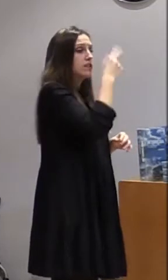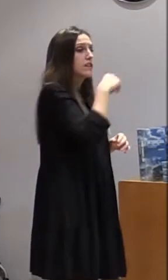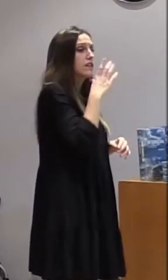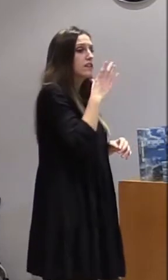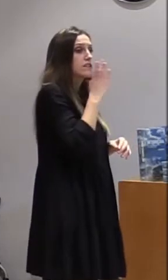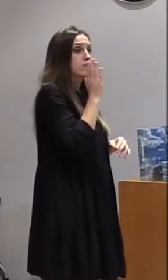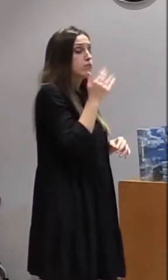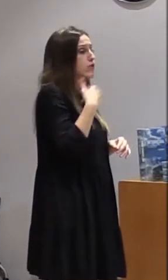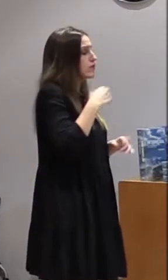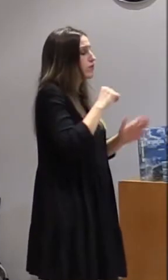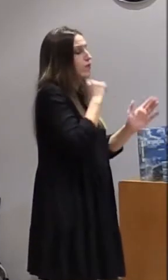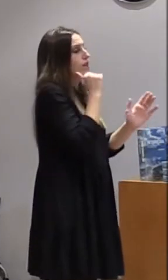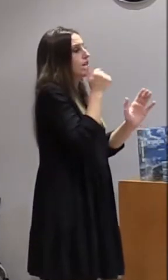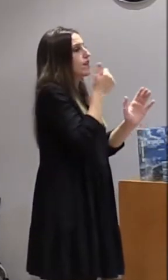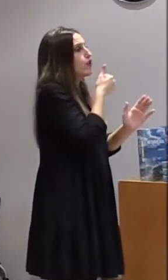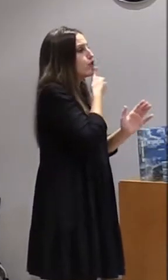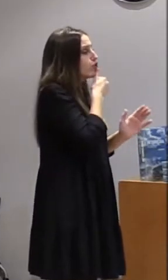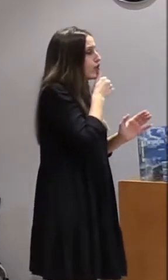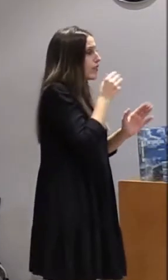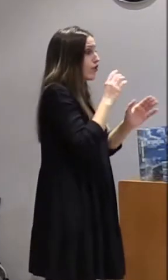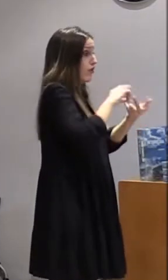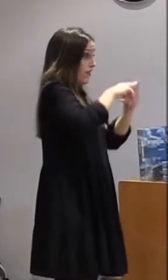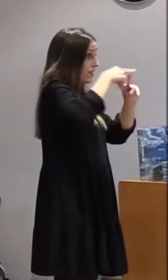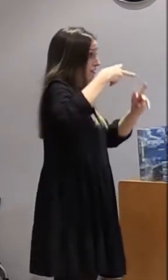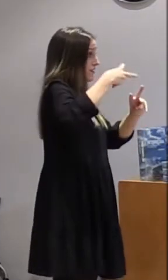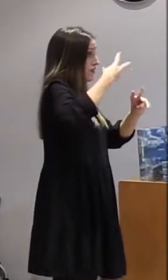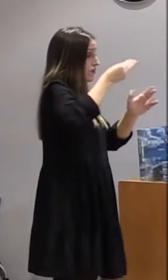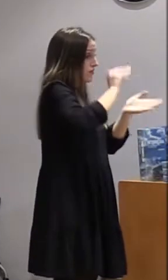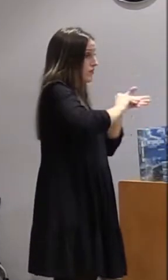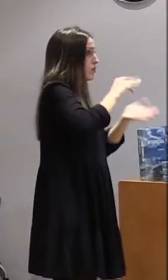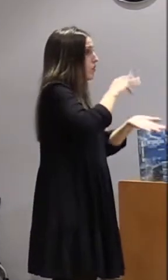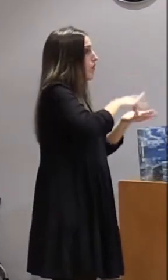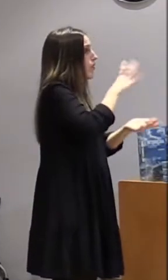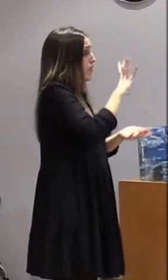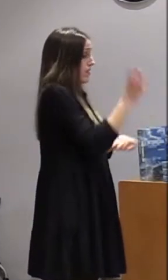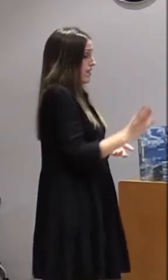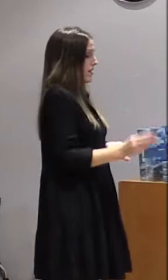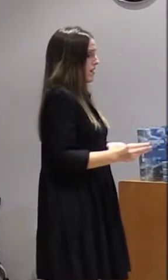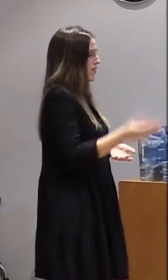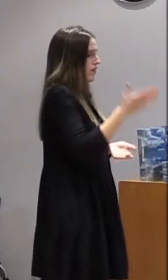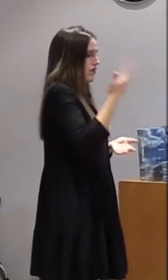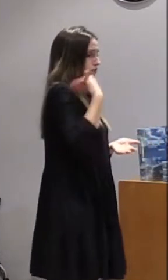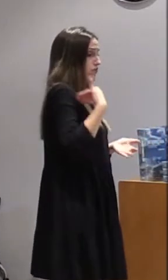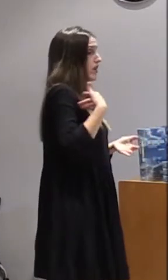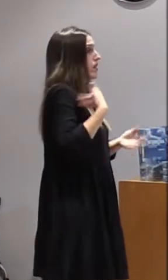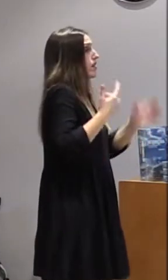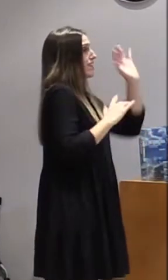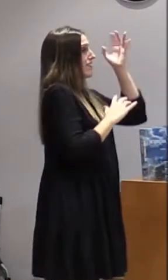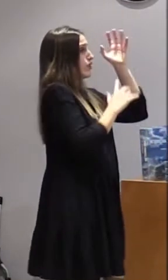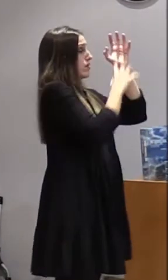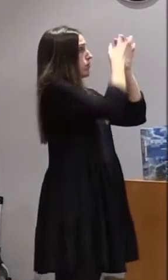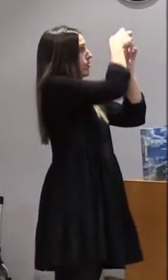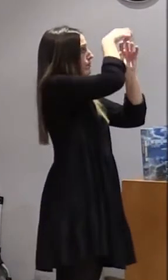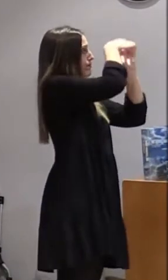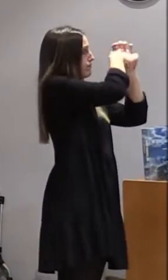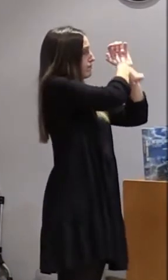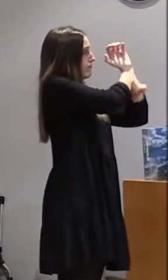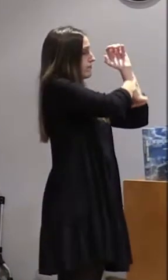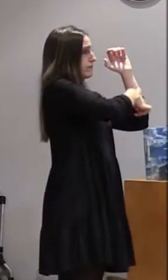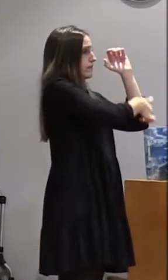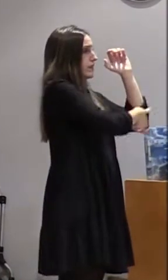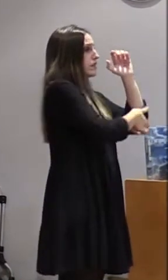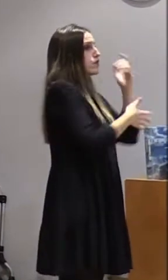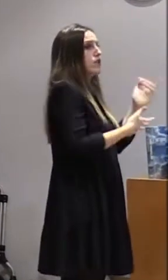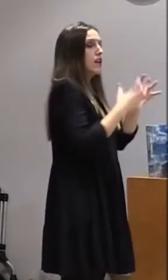llevamos en el código genético. Cuando en África, hace millones de años, bajamos de los árboles, entonces